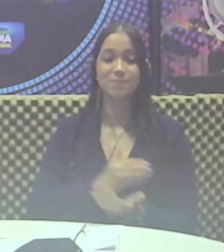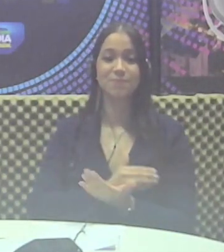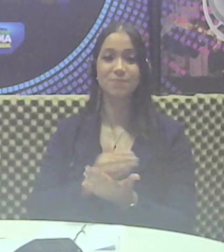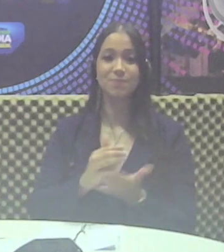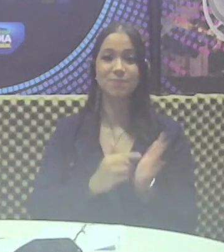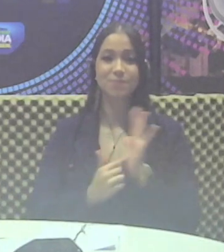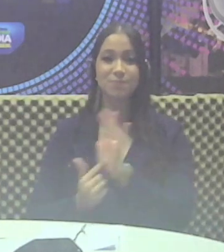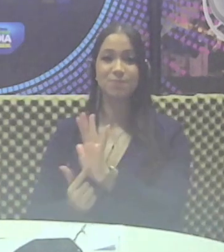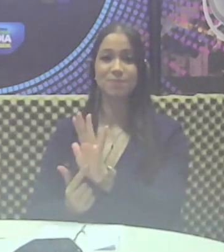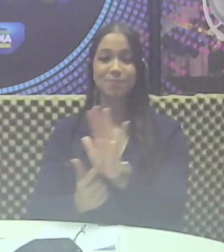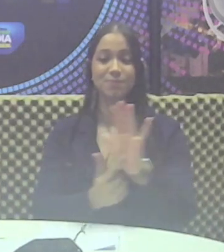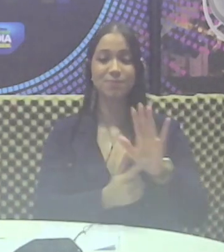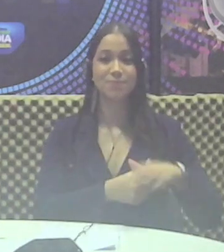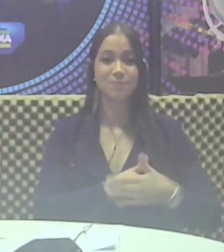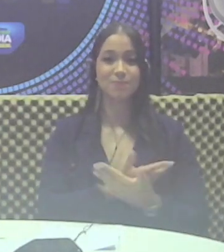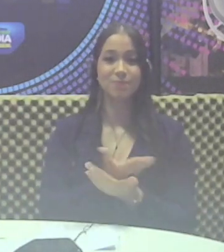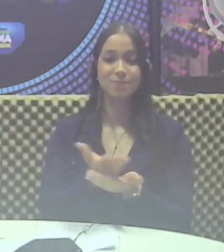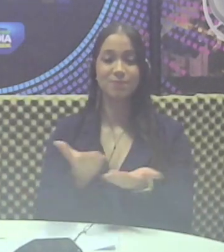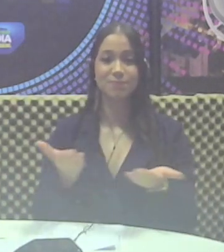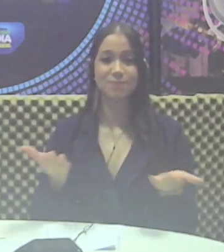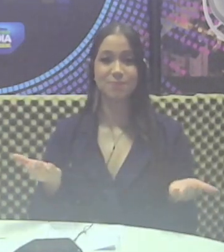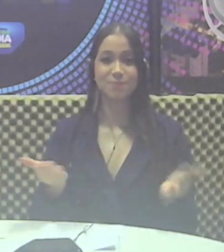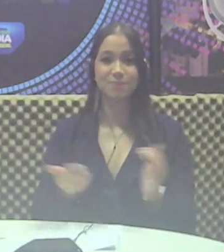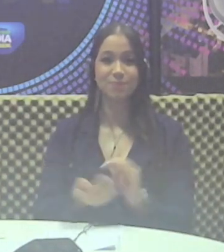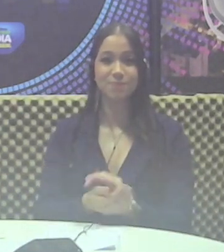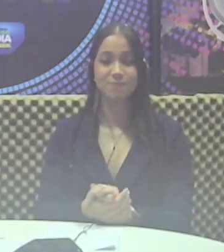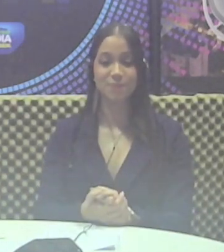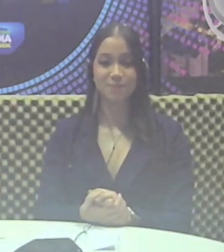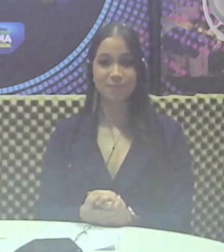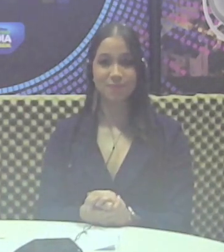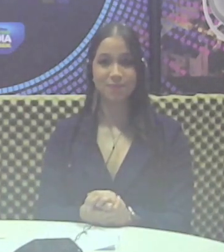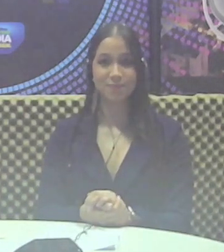Uberlândia no ar pra você.